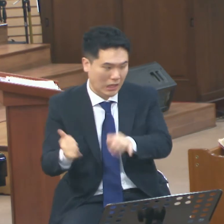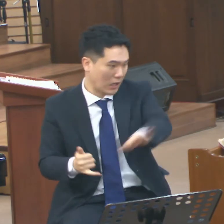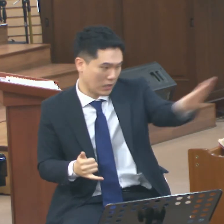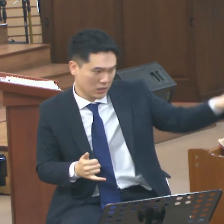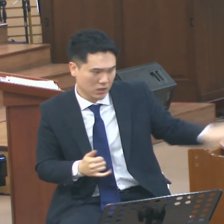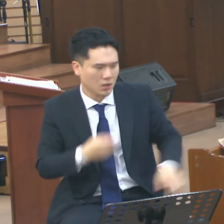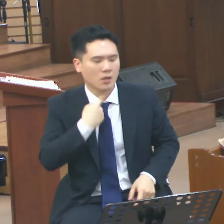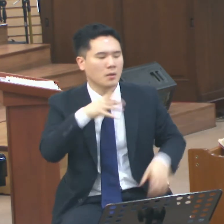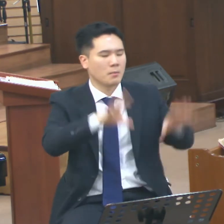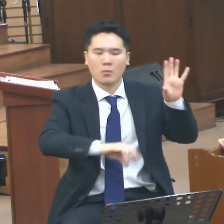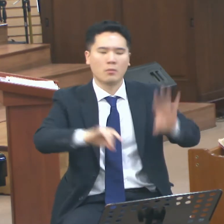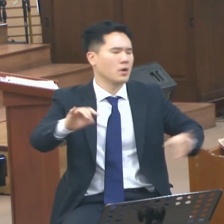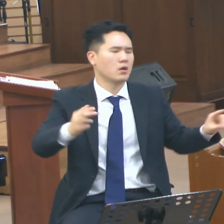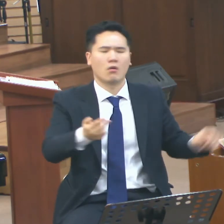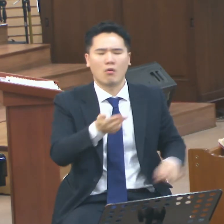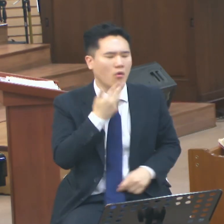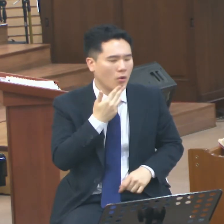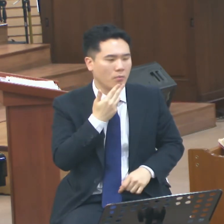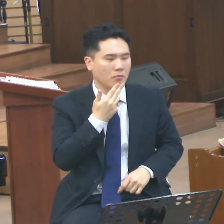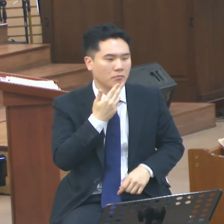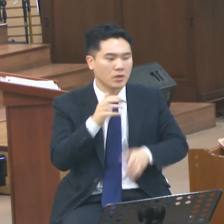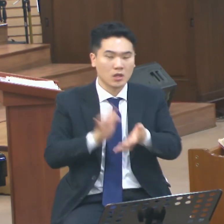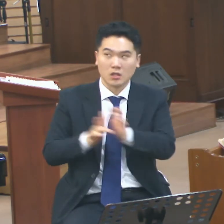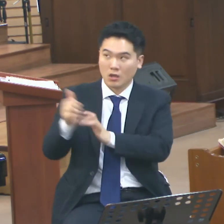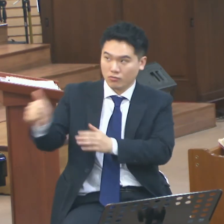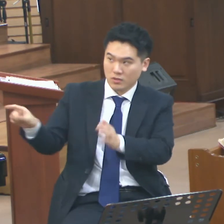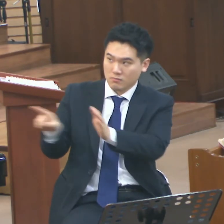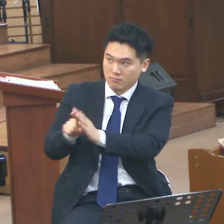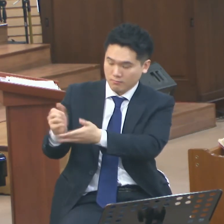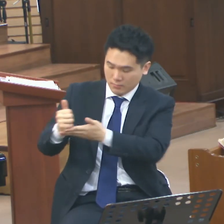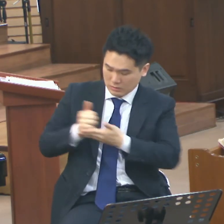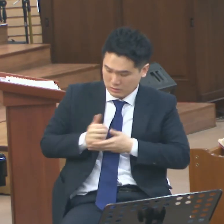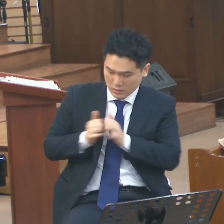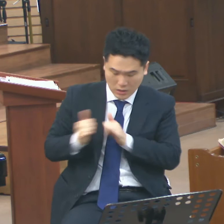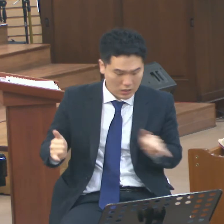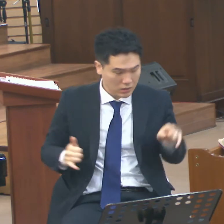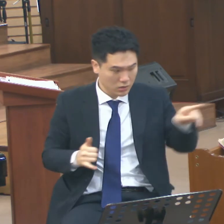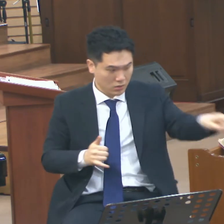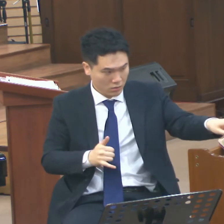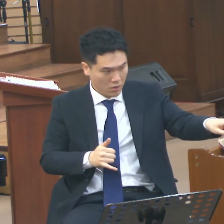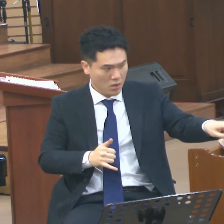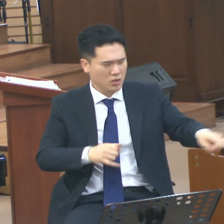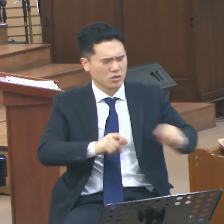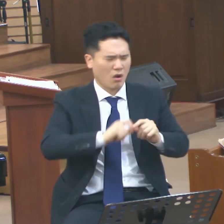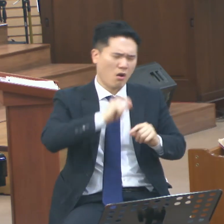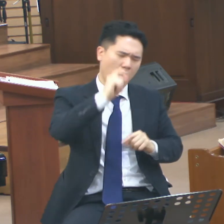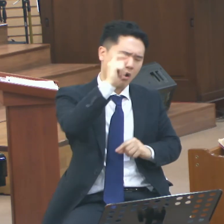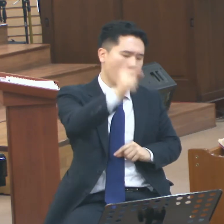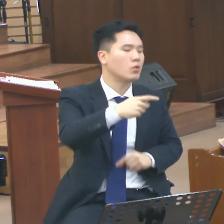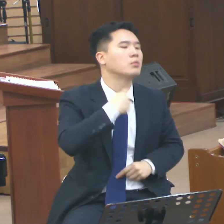배에서 생수의 강이 흘러나오리라 라고 선포하시기 위해서 예수님이 올라가신 거예요.